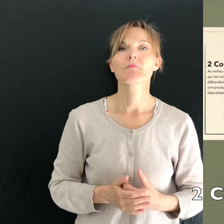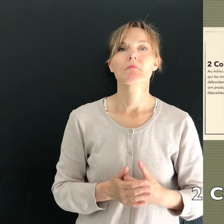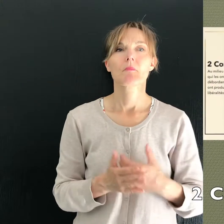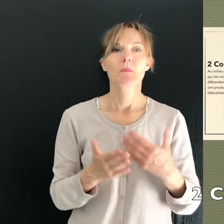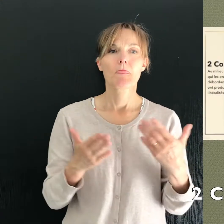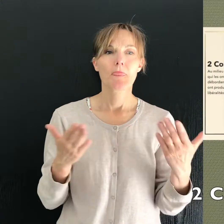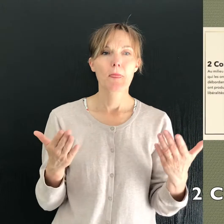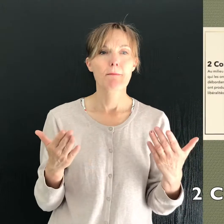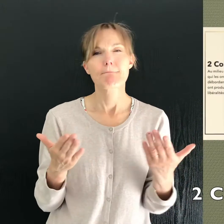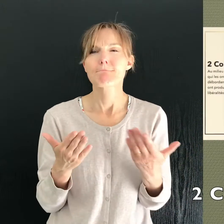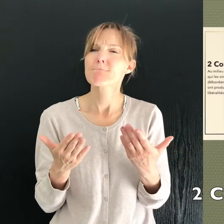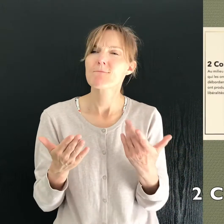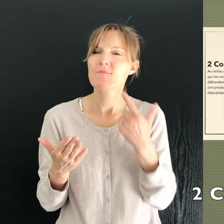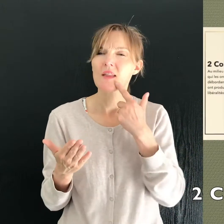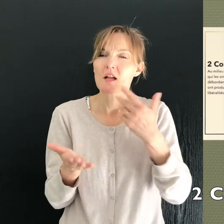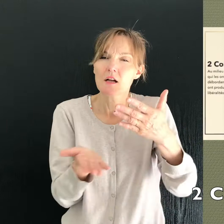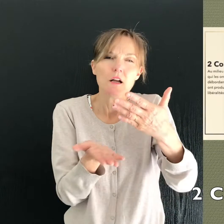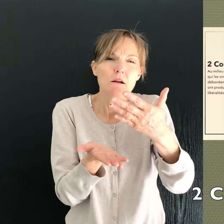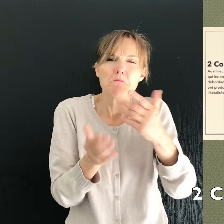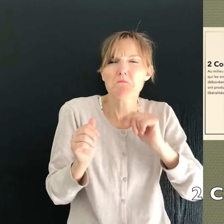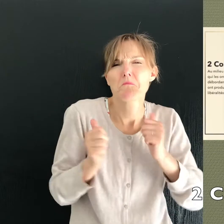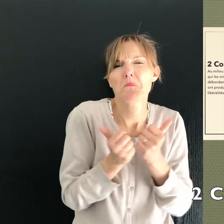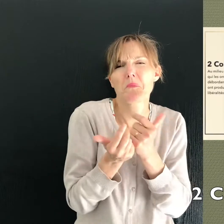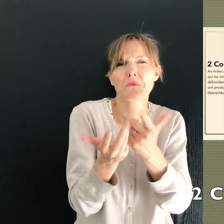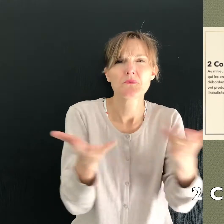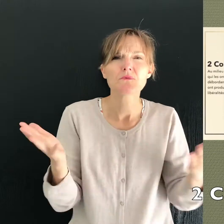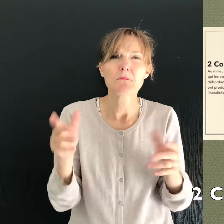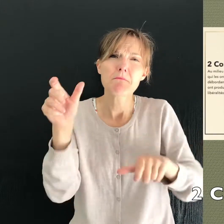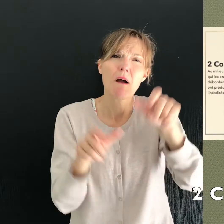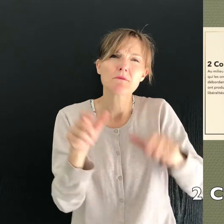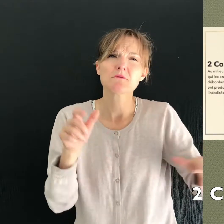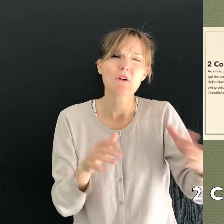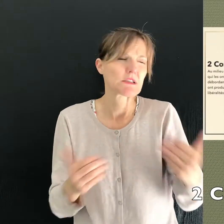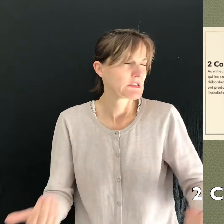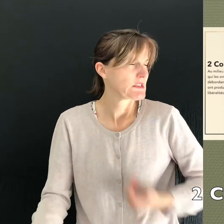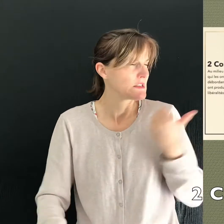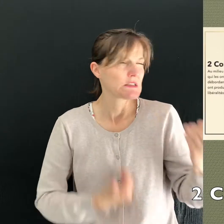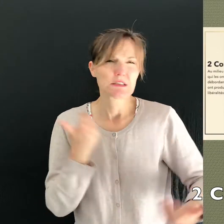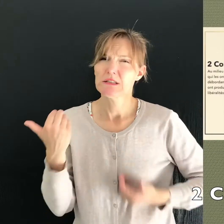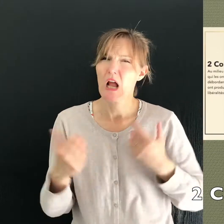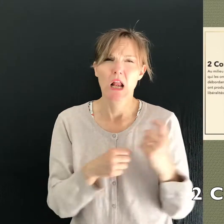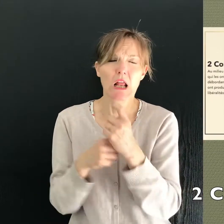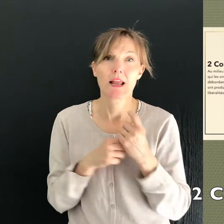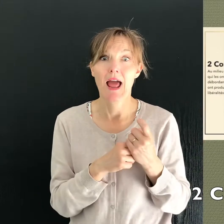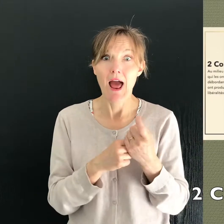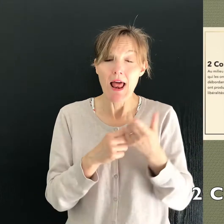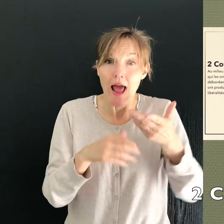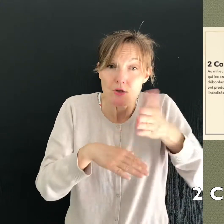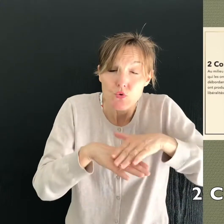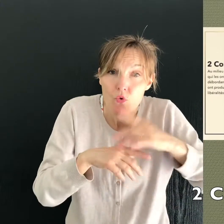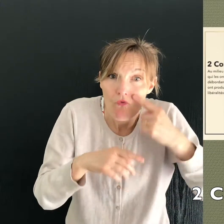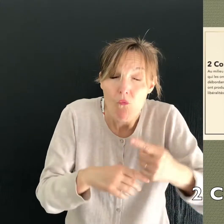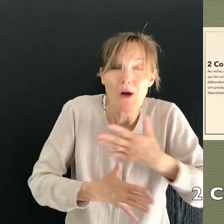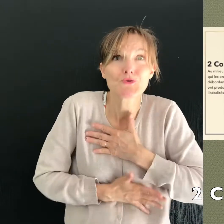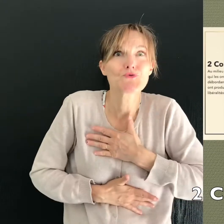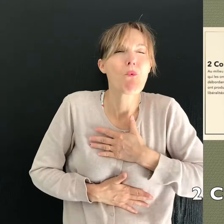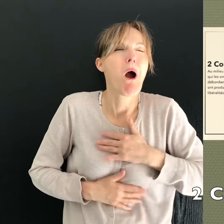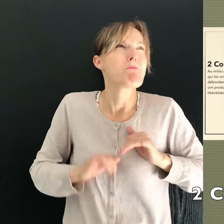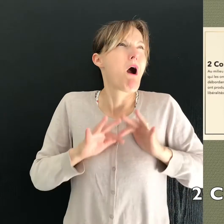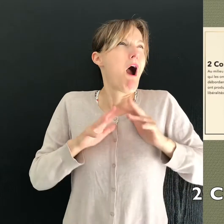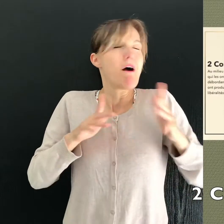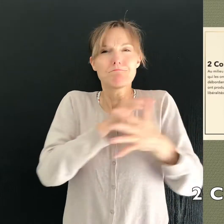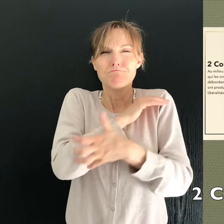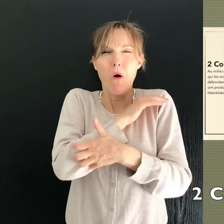au milieu de beaucoup de tribulations qui les ont éprouvées, leur joie débordante et leur pauvreté profonde